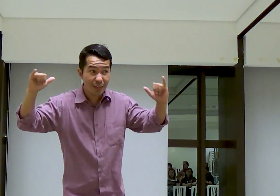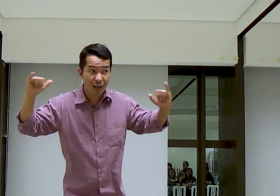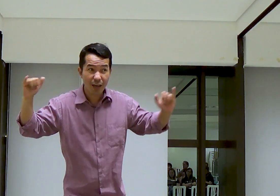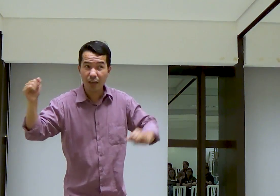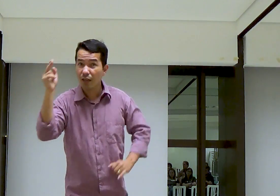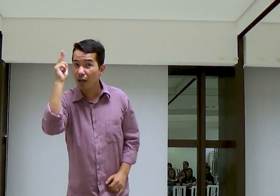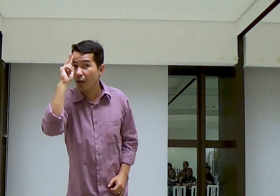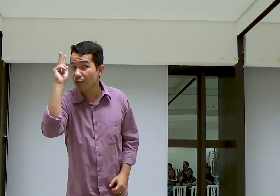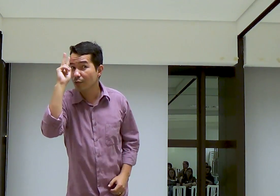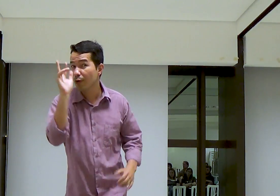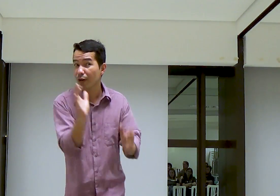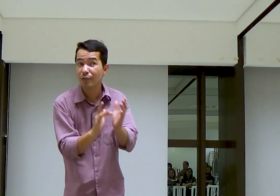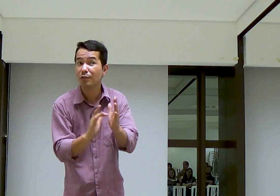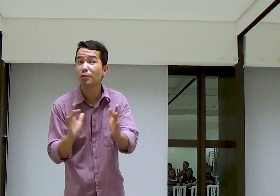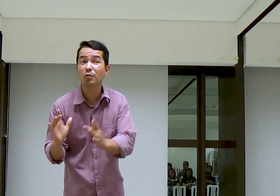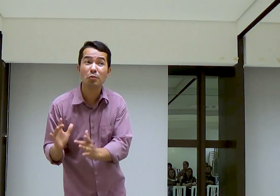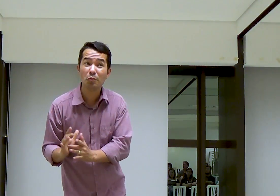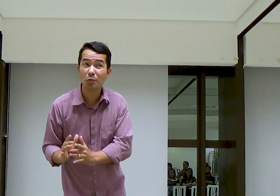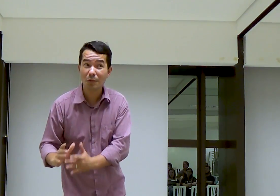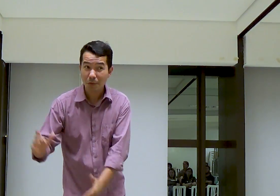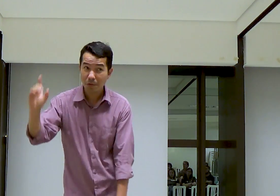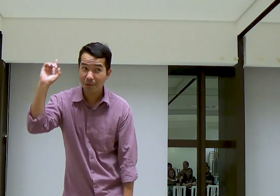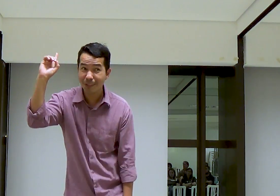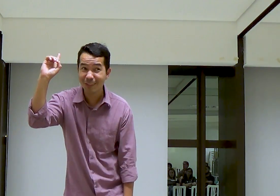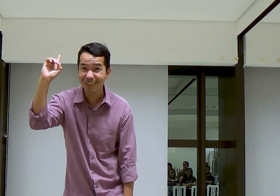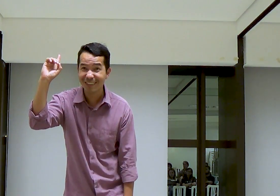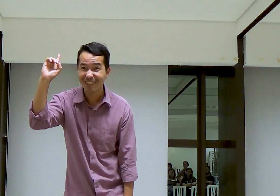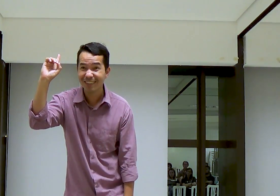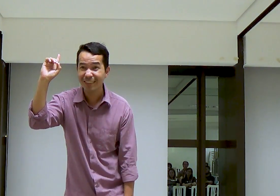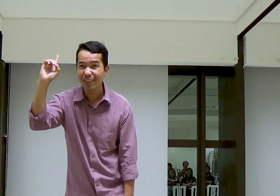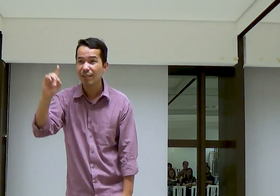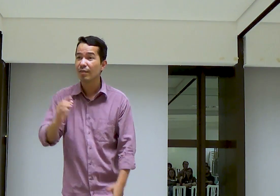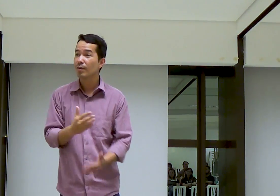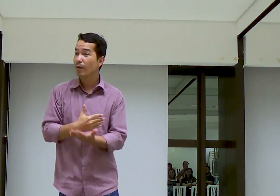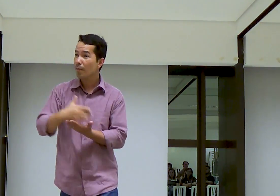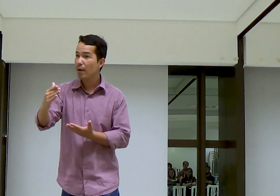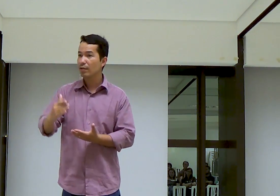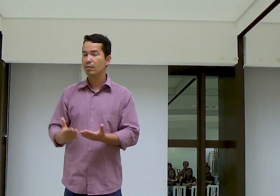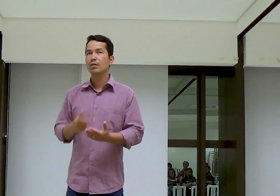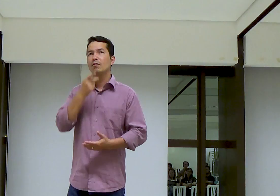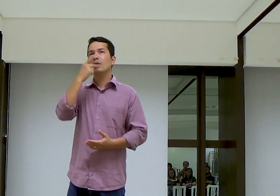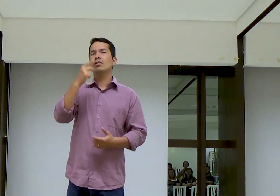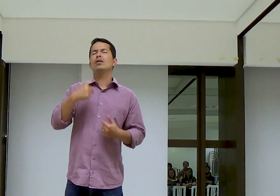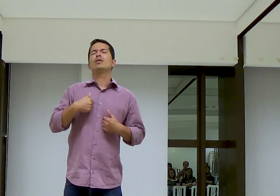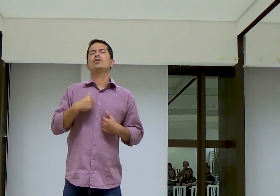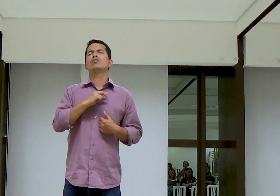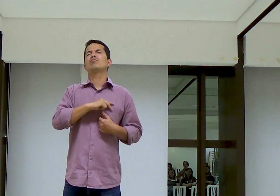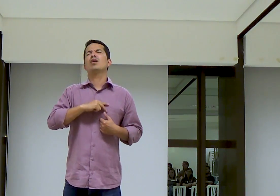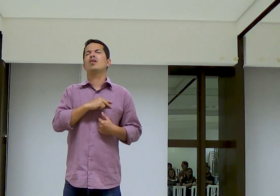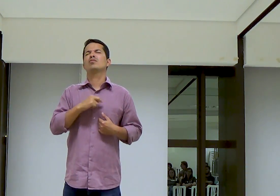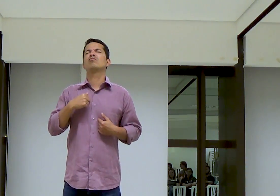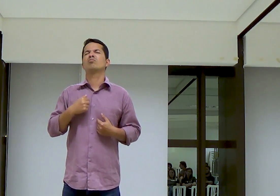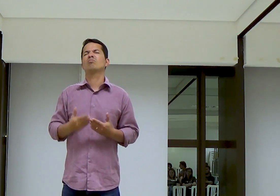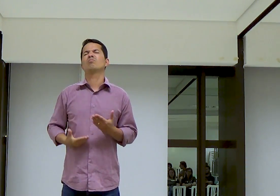para anunciar o Evangelho de Deus. Sabe, ele